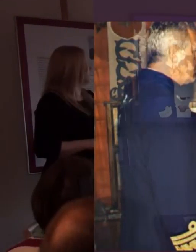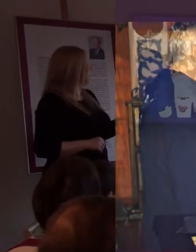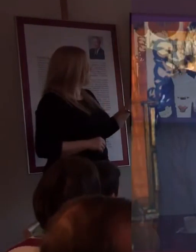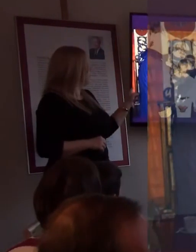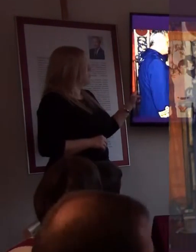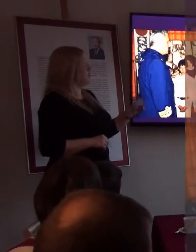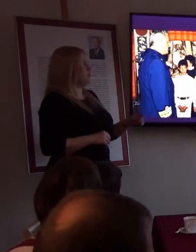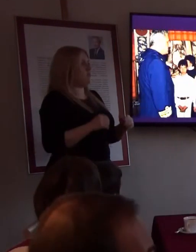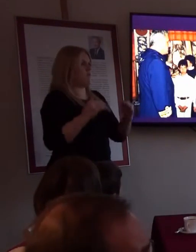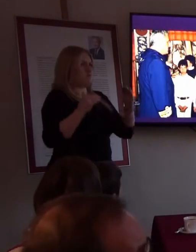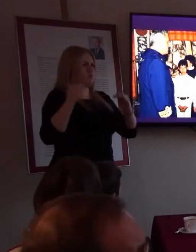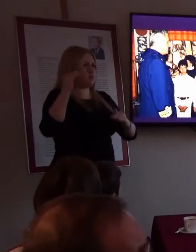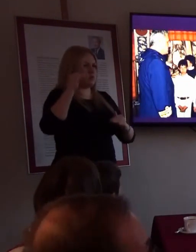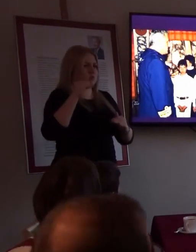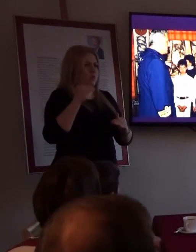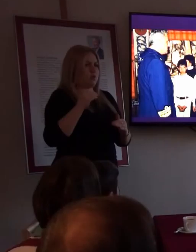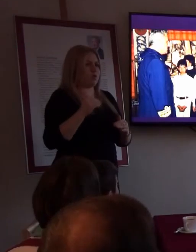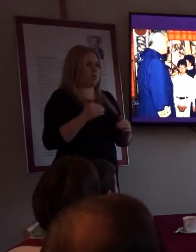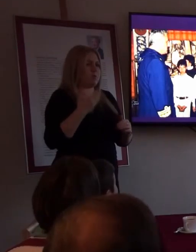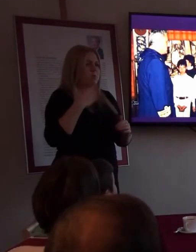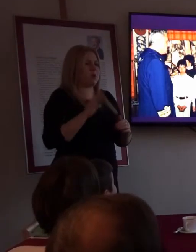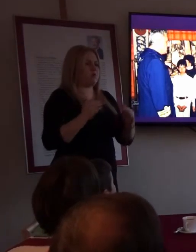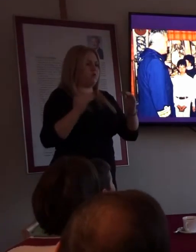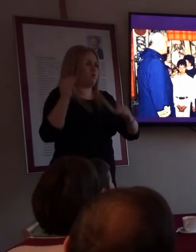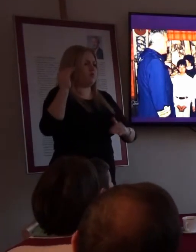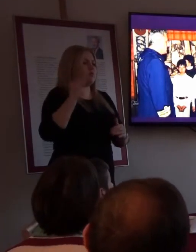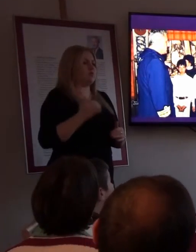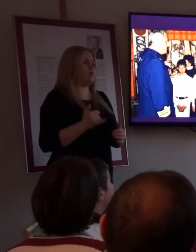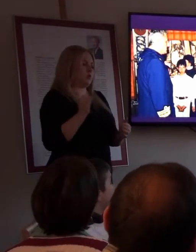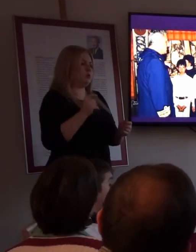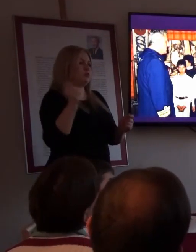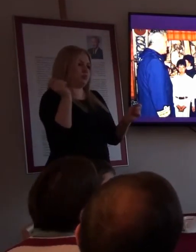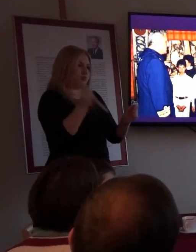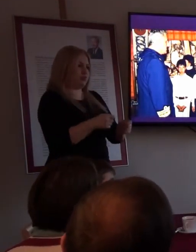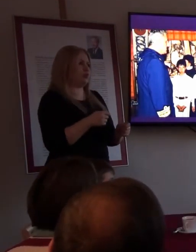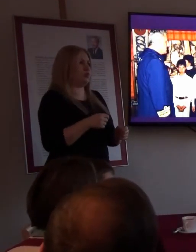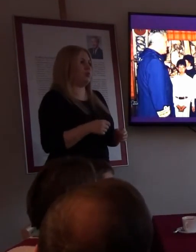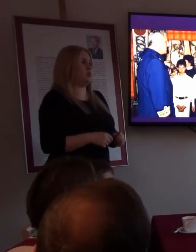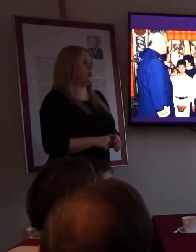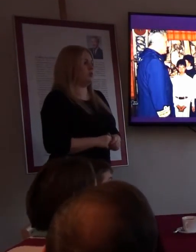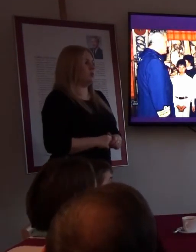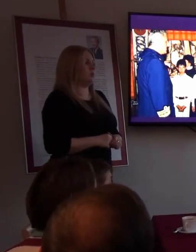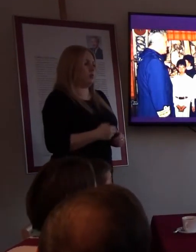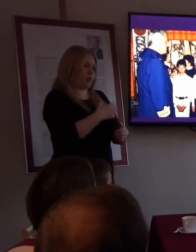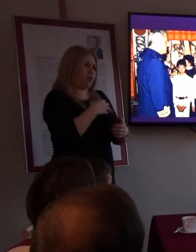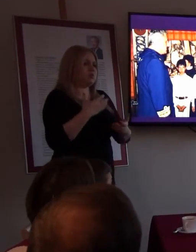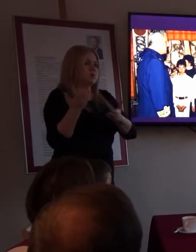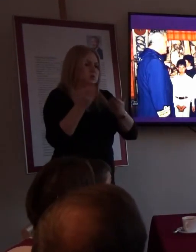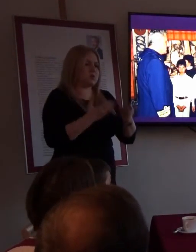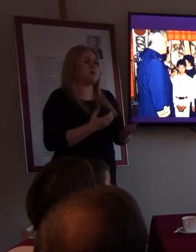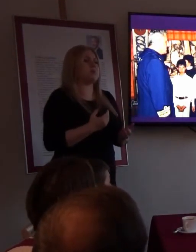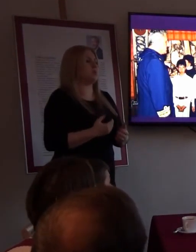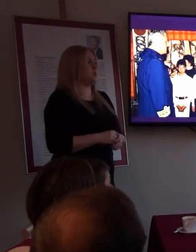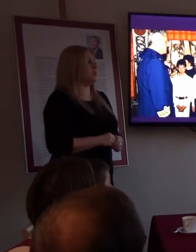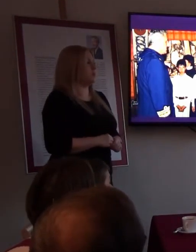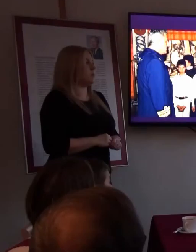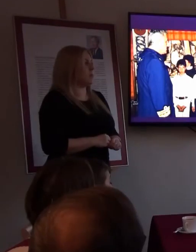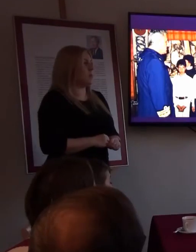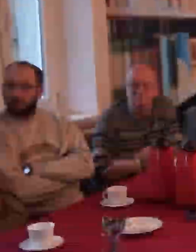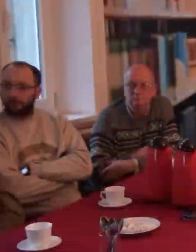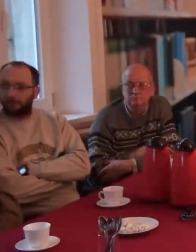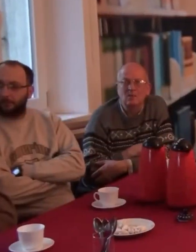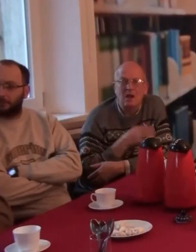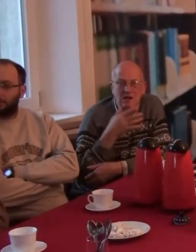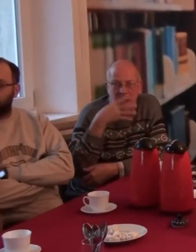taką rangę oficerską, wysoką, prawda? I po raz pierwszy mieliśmy przyjemność gościć takiego dostojnego